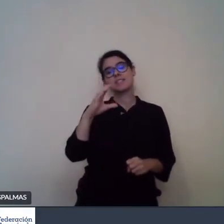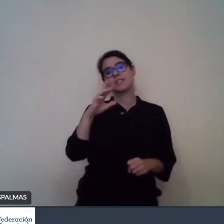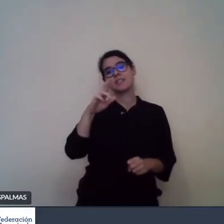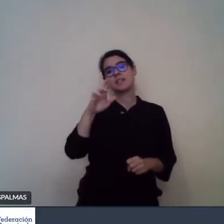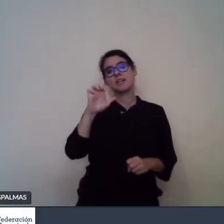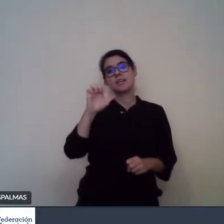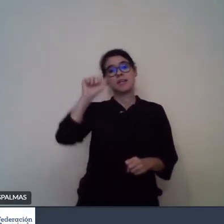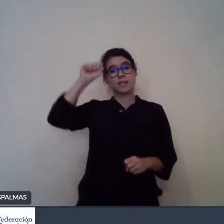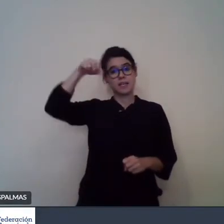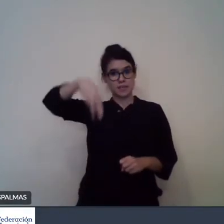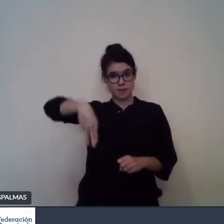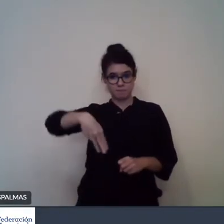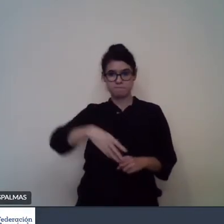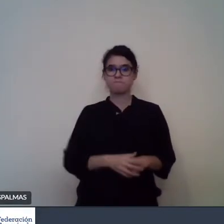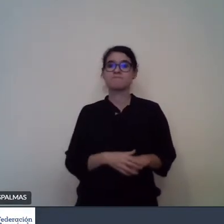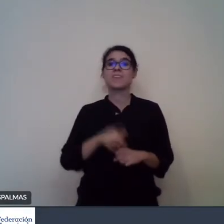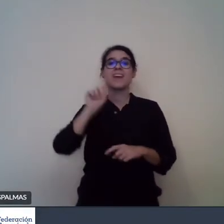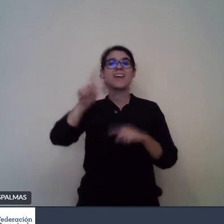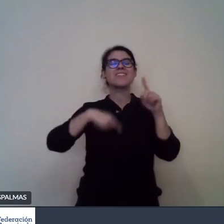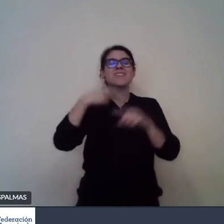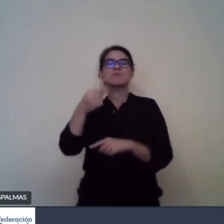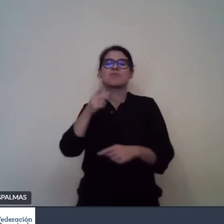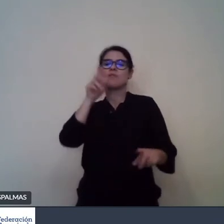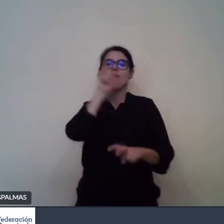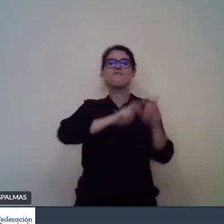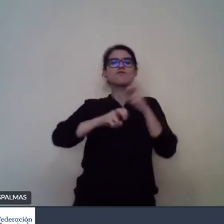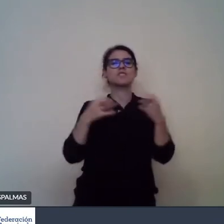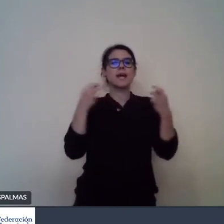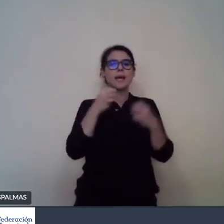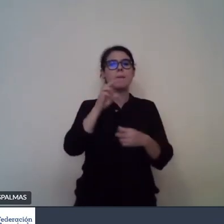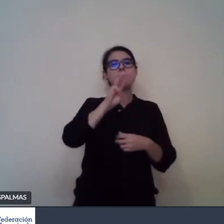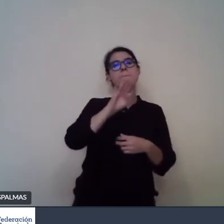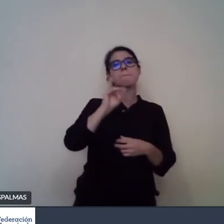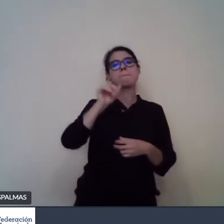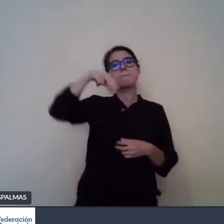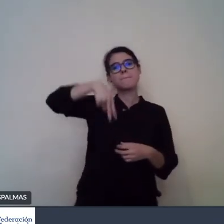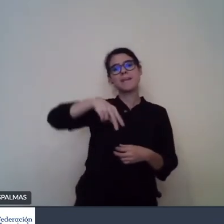Y lo que se busca después es un pin down para tirador.